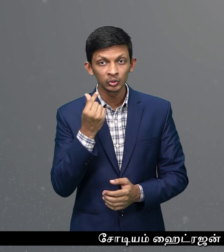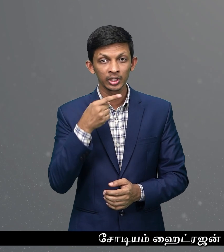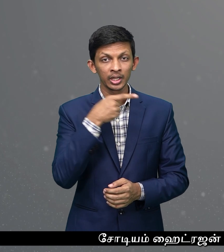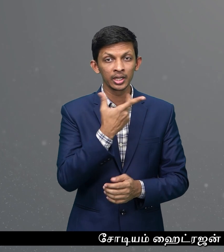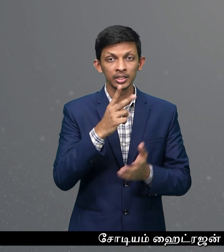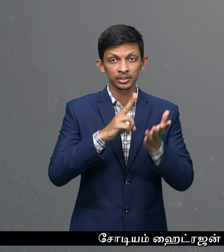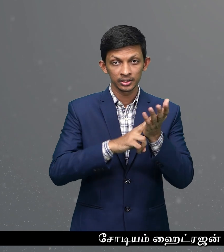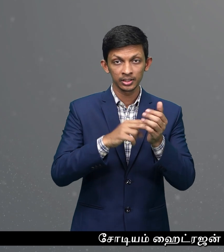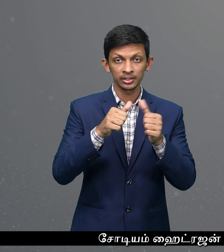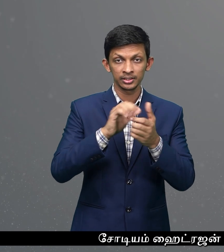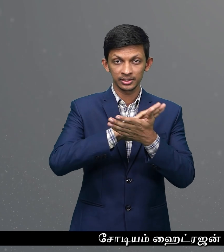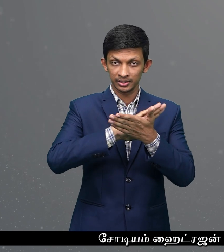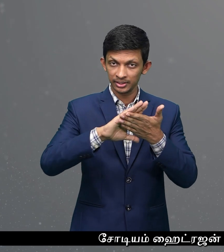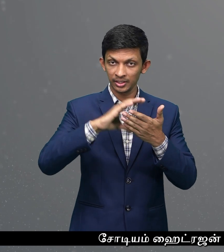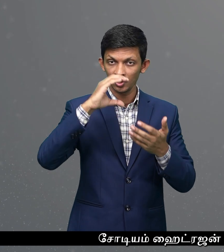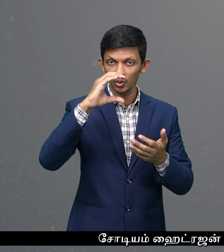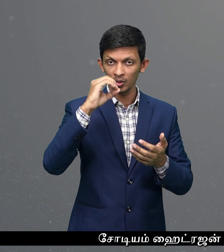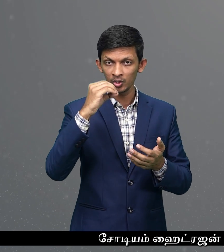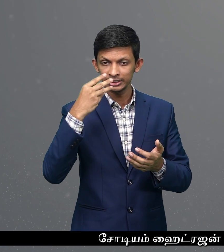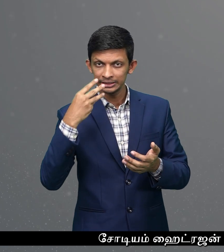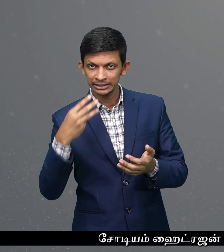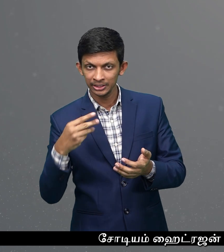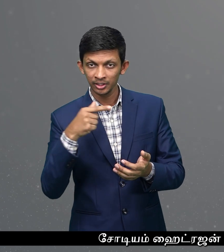சோடியம் ஹைட்ரஜன் கார்பனேட் பயன்பாடுகள்.